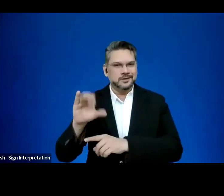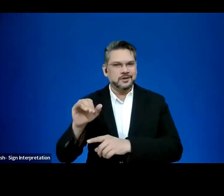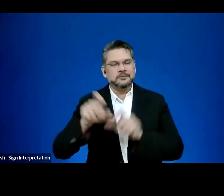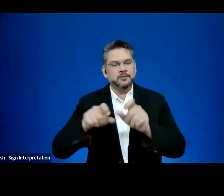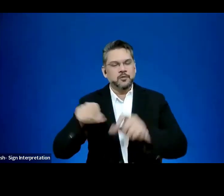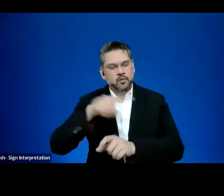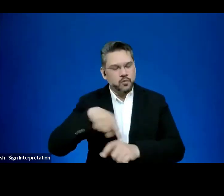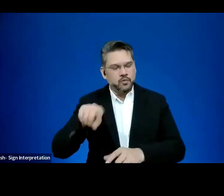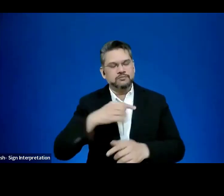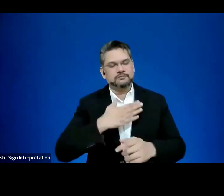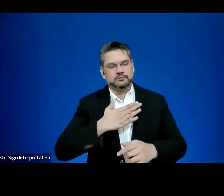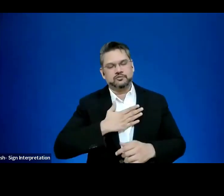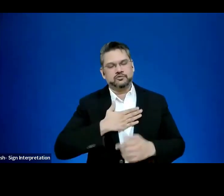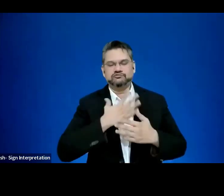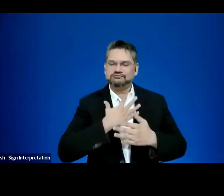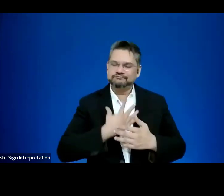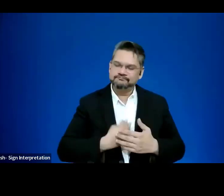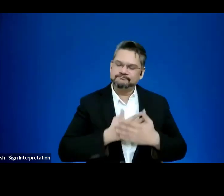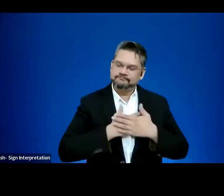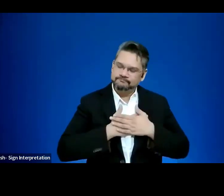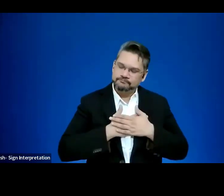上最大